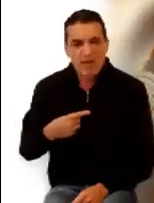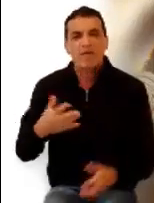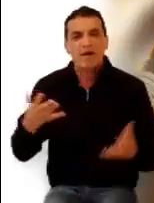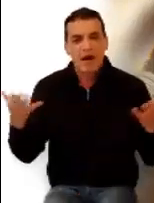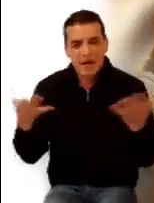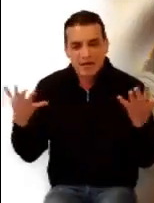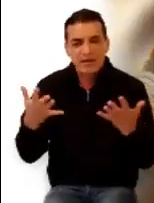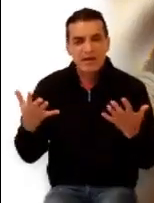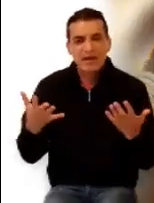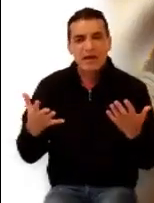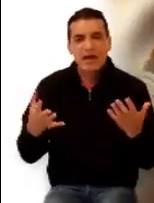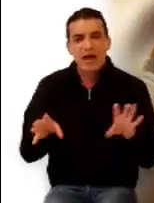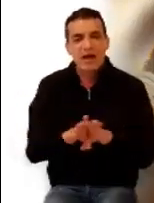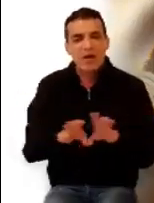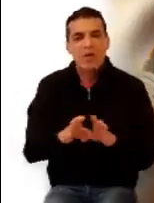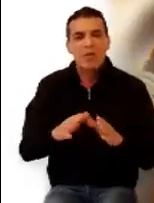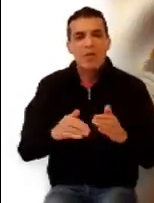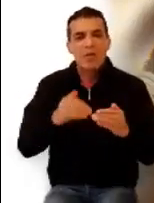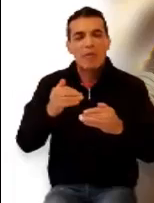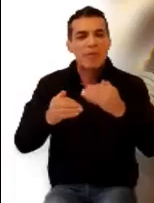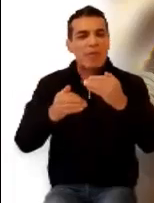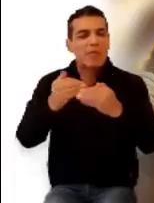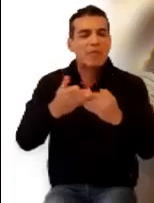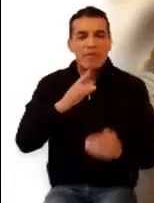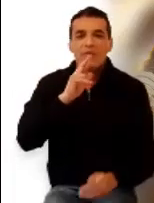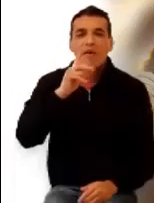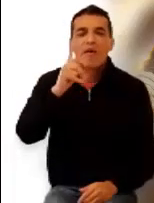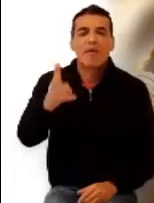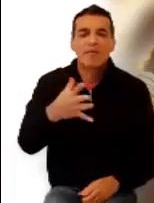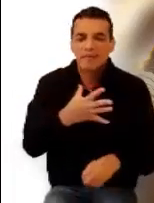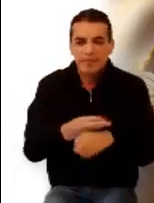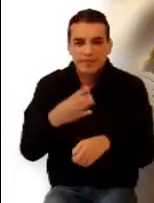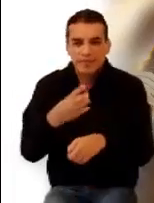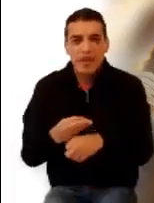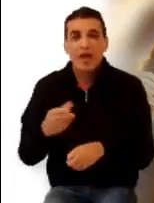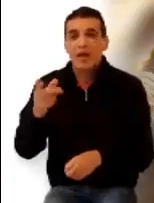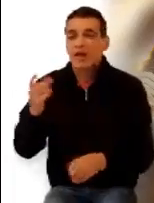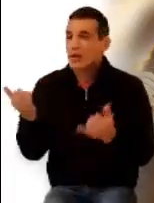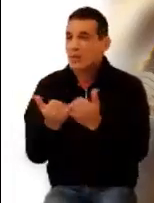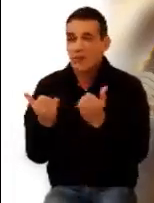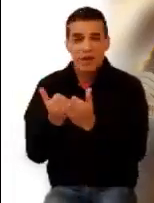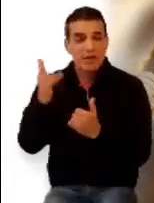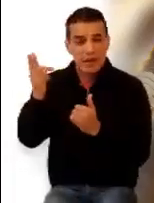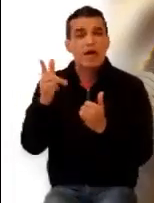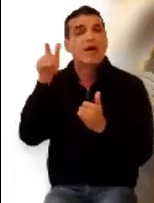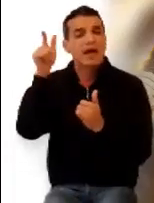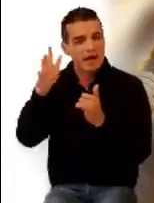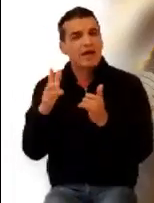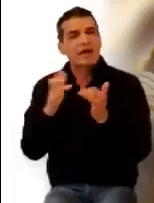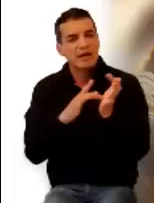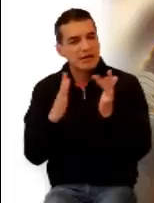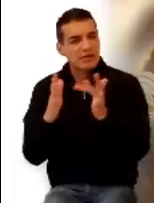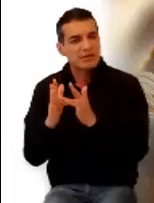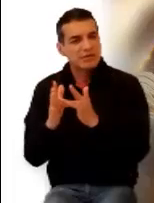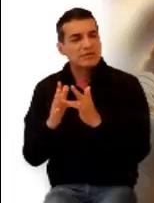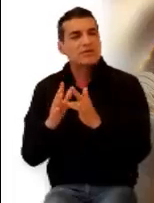actualizar. Imaginémonos junto a Cristo y que Él comienza a decirla como una enseñanza para nosotros. ¿Qué nos